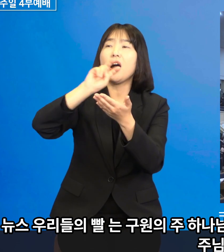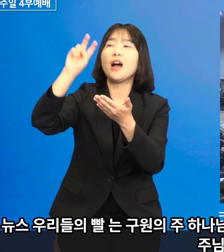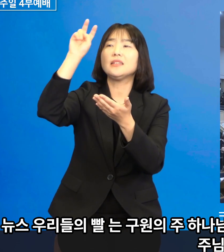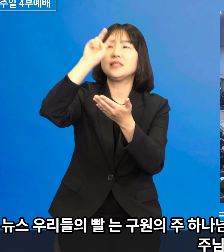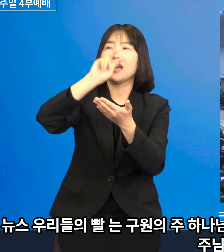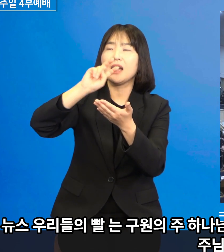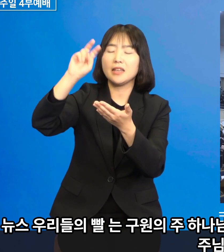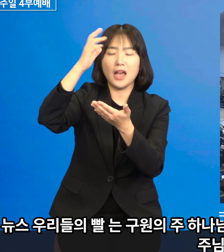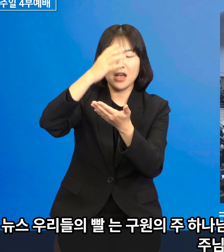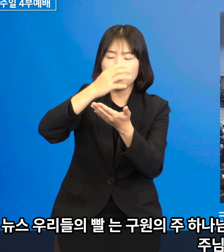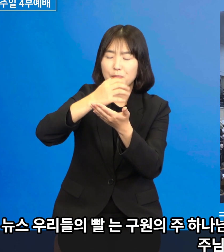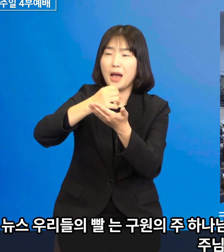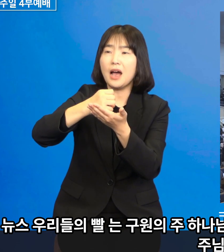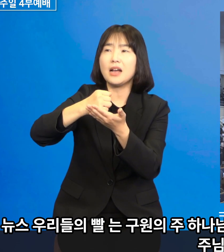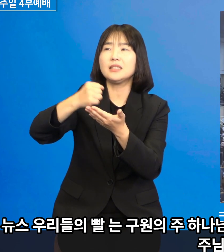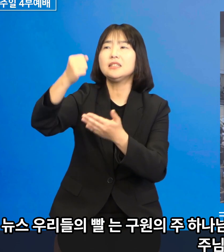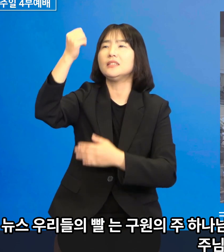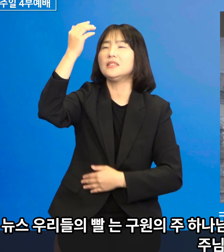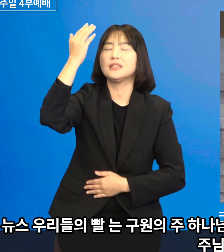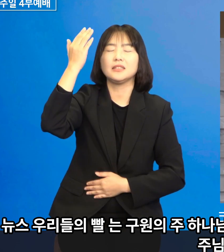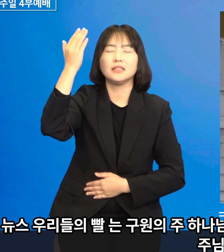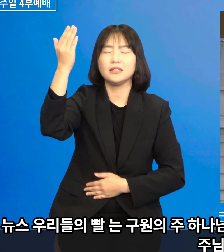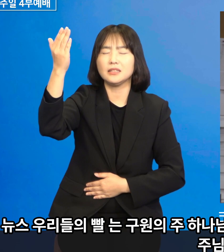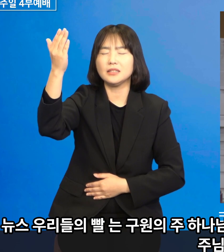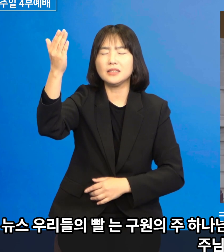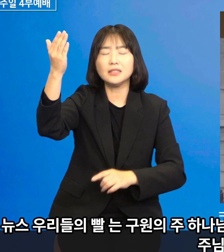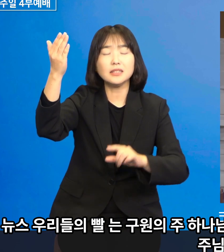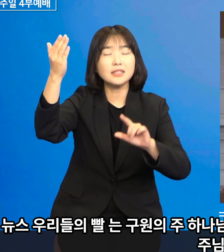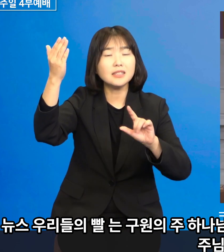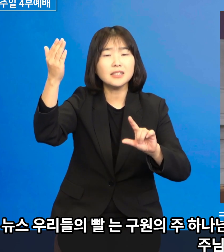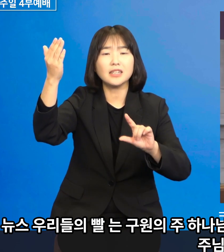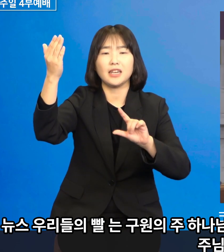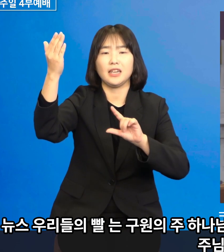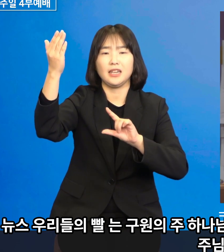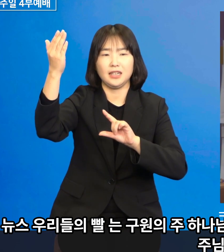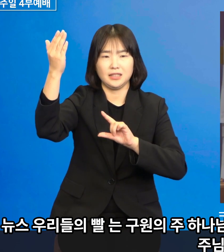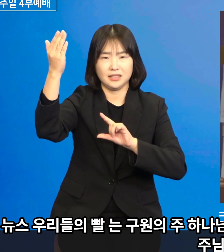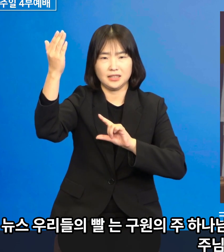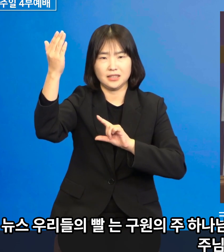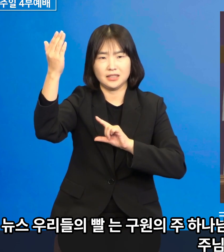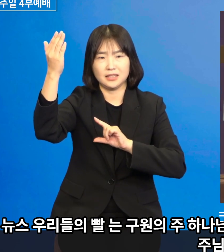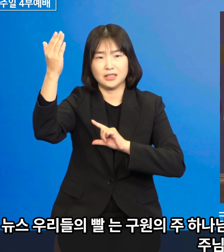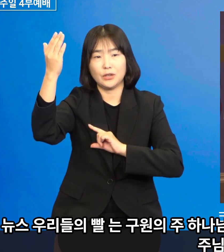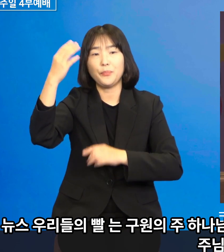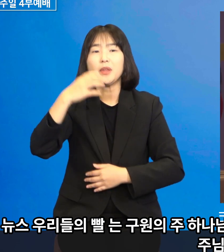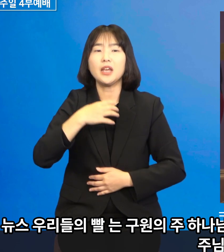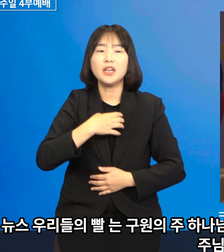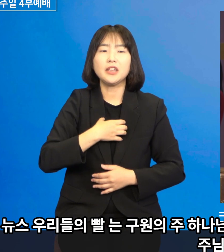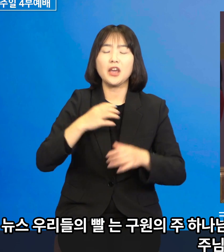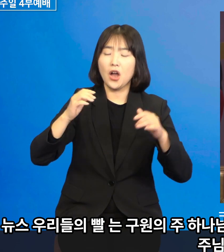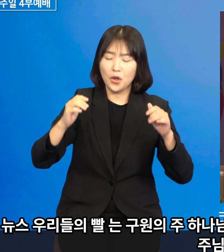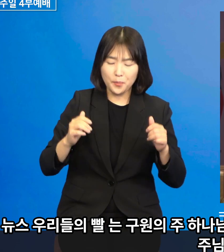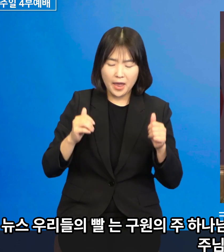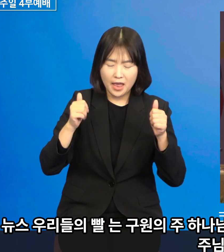영광과 찬양 받으실 그 이름